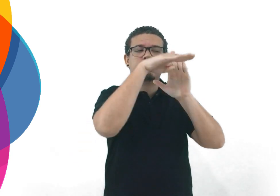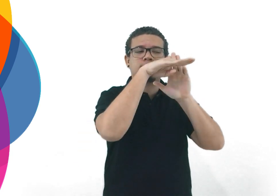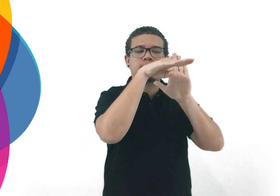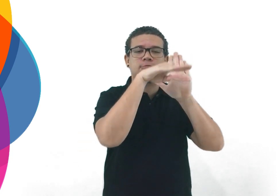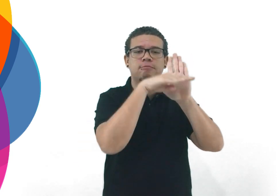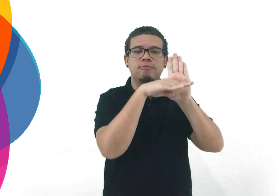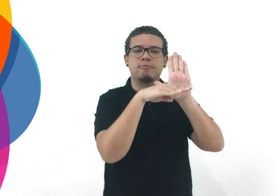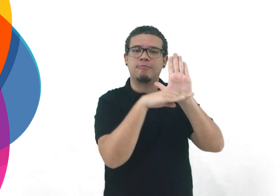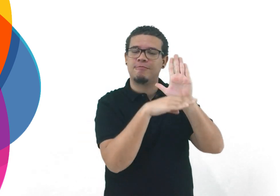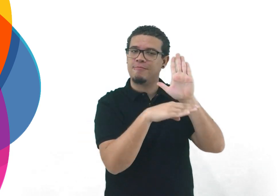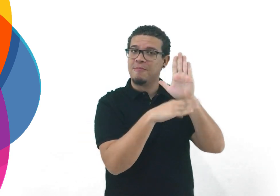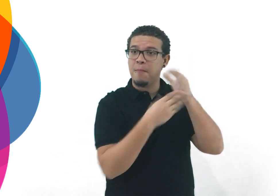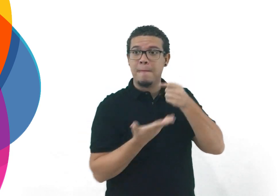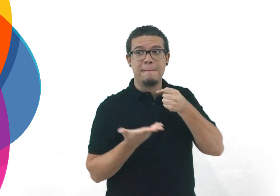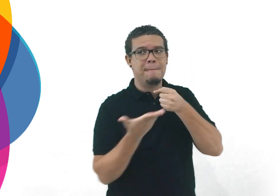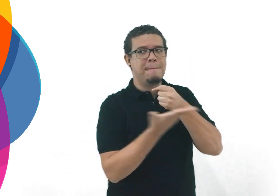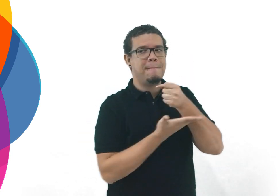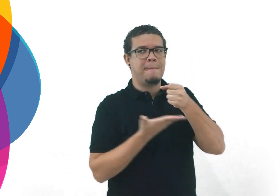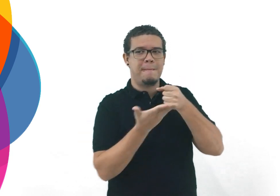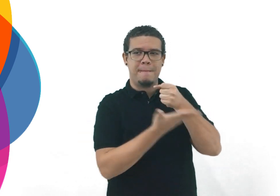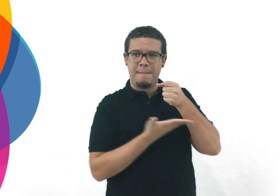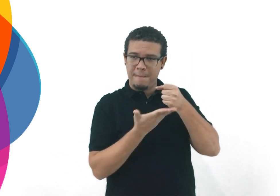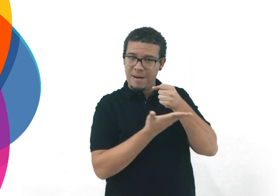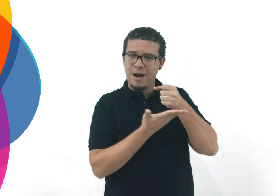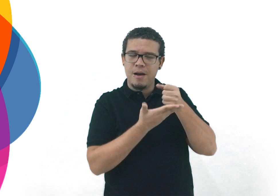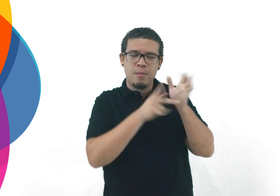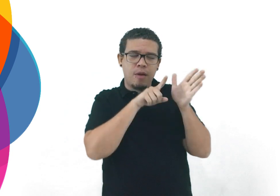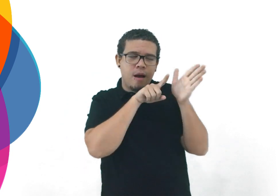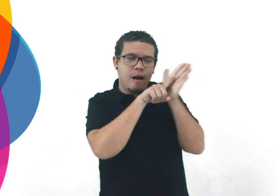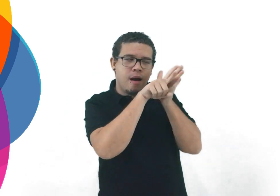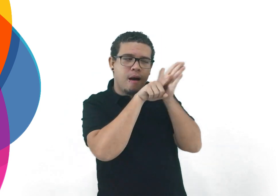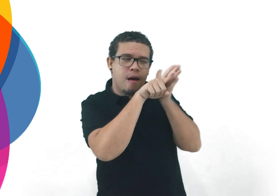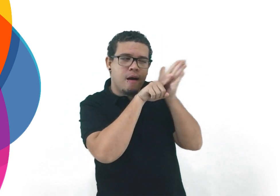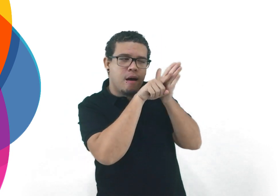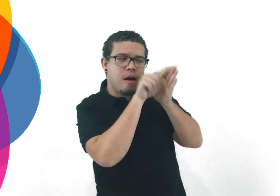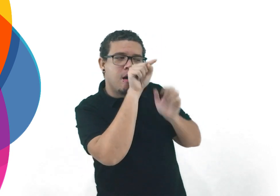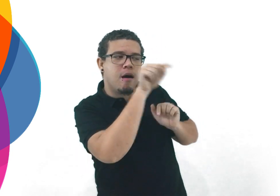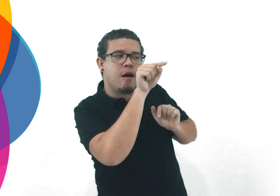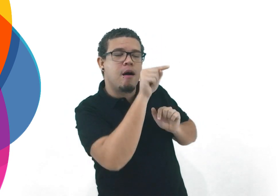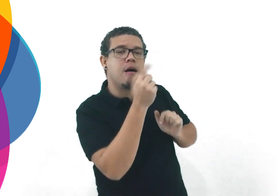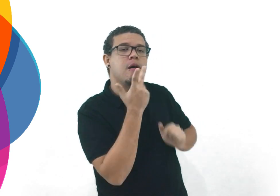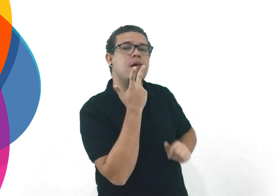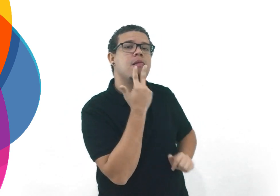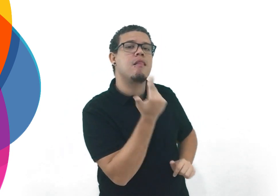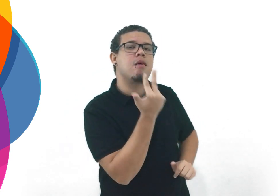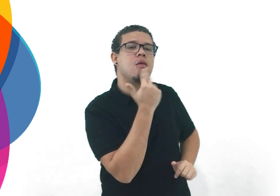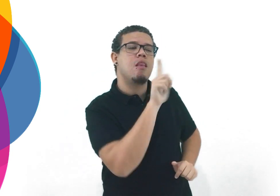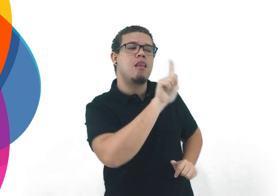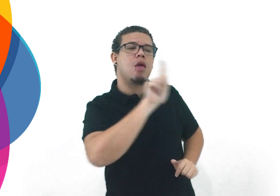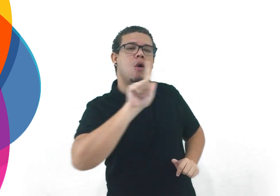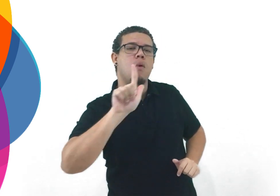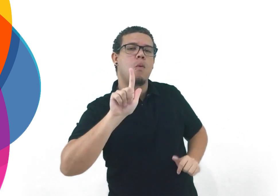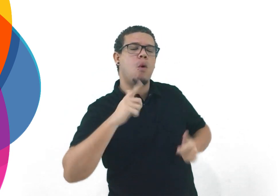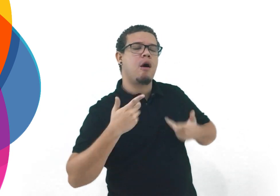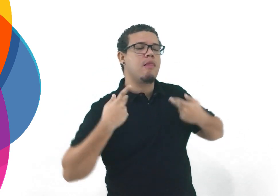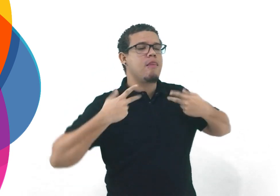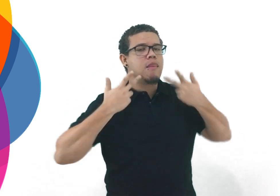comunicação e parte de pressupostos básicos que determinam